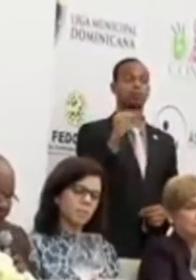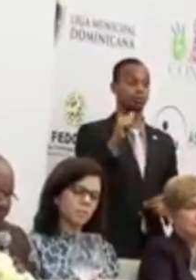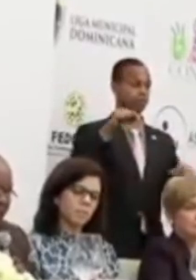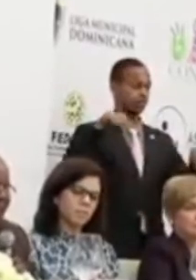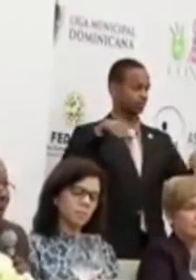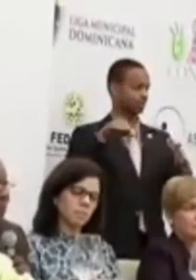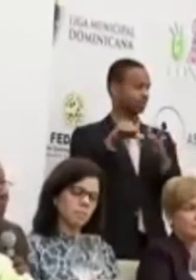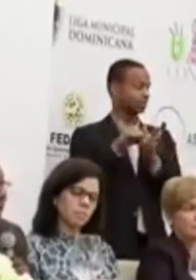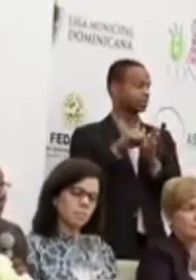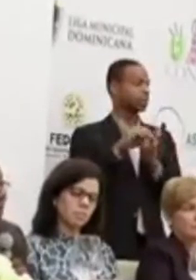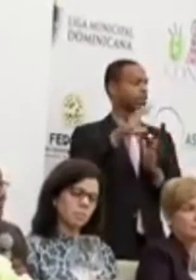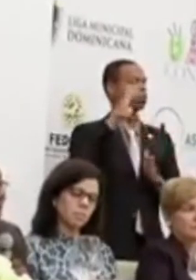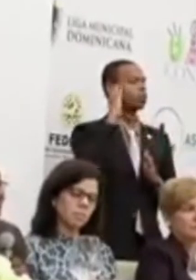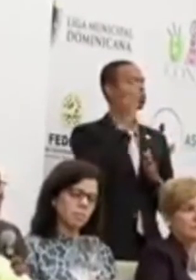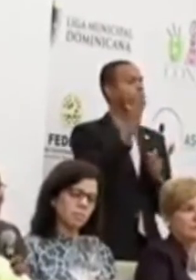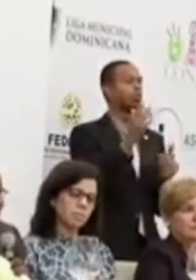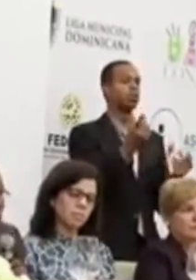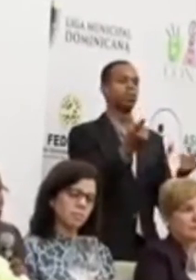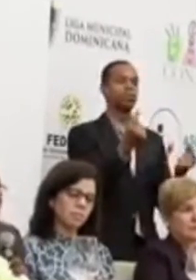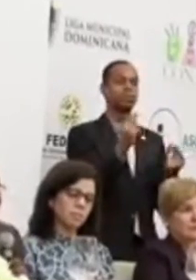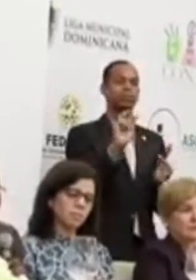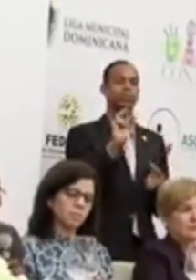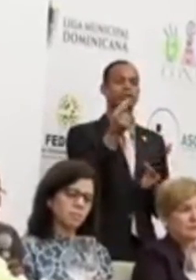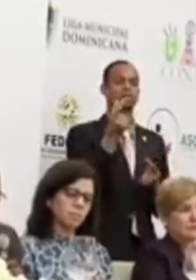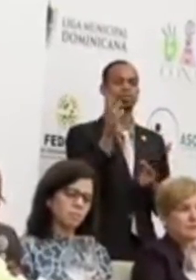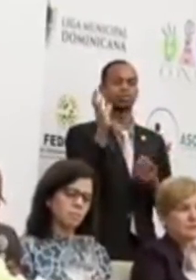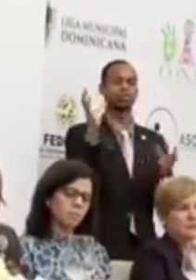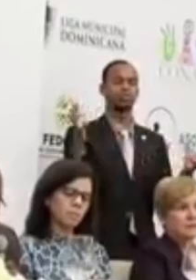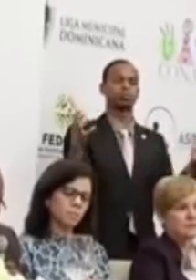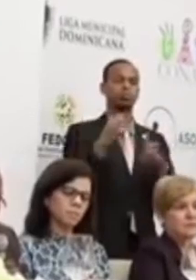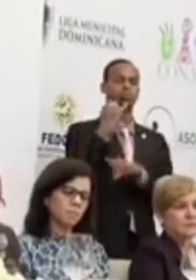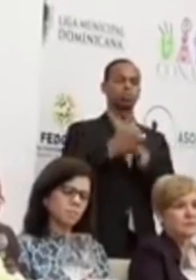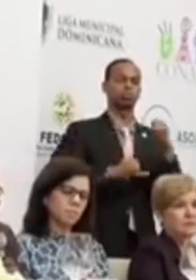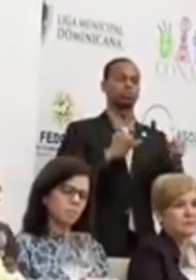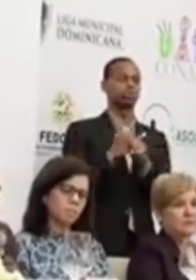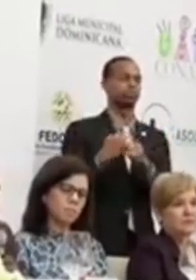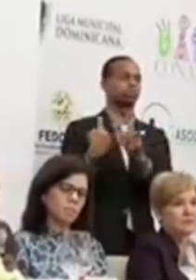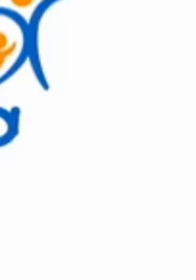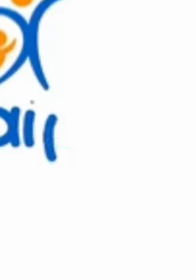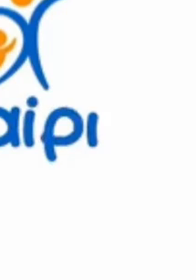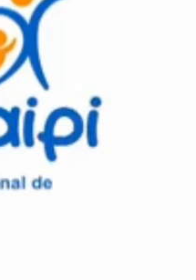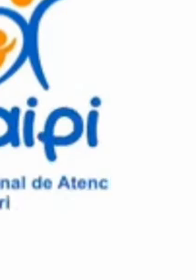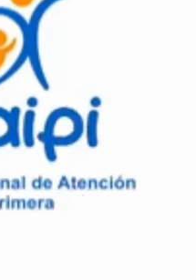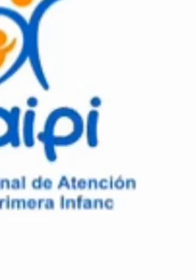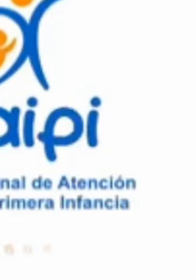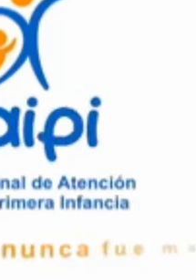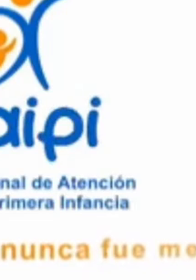capital, vamos a realizar el segundo seminario internacional.